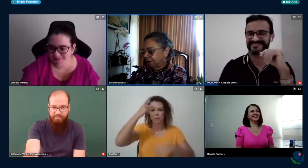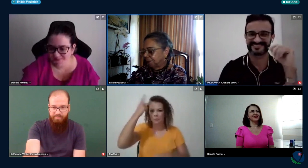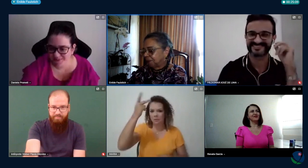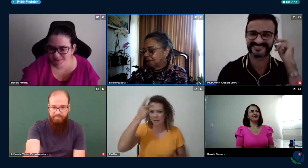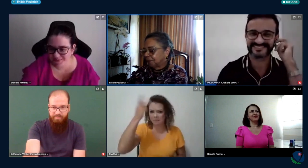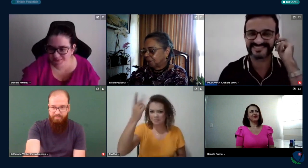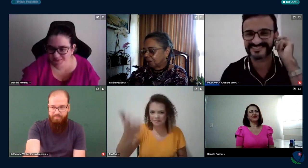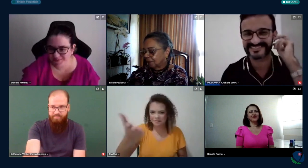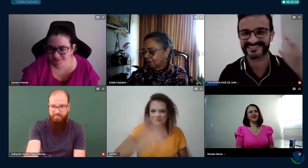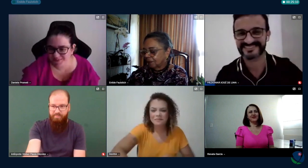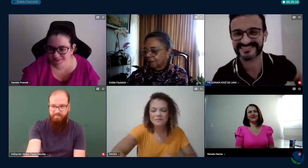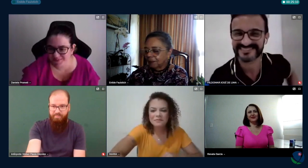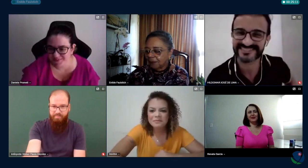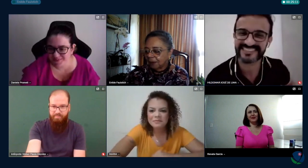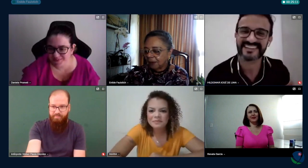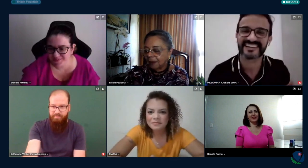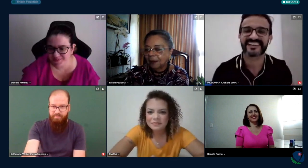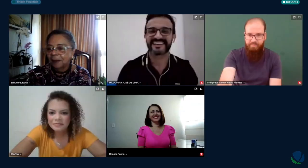Ok.